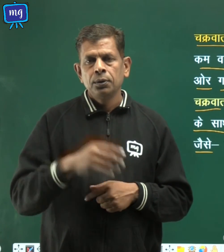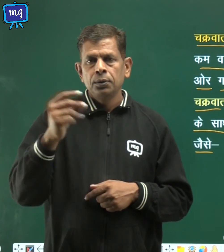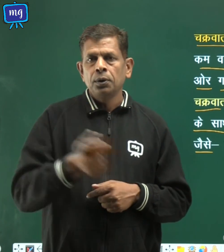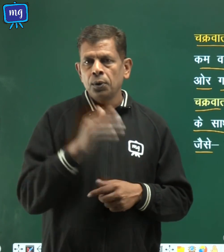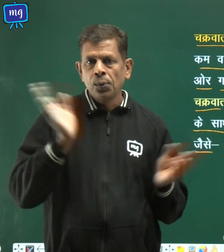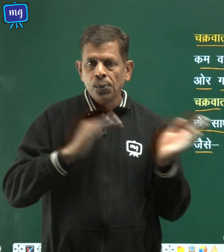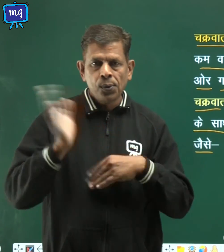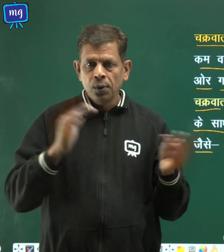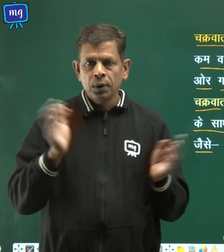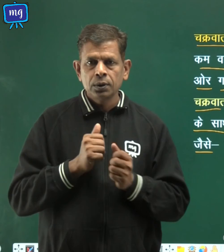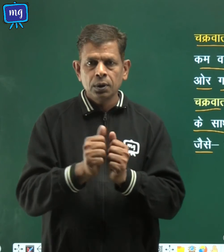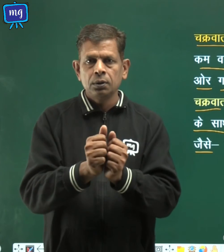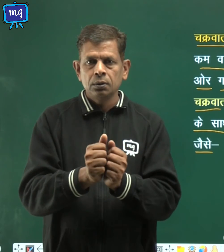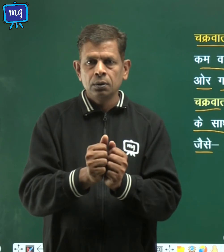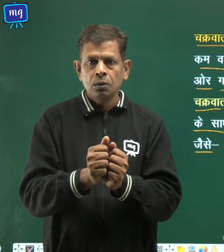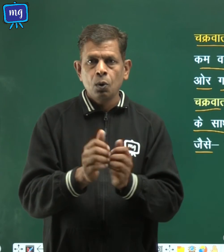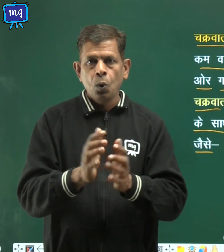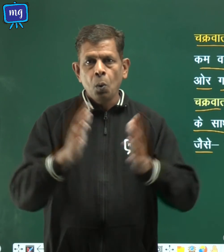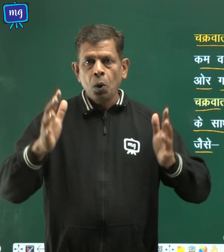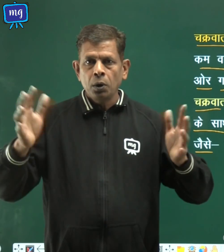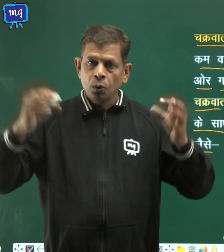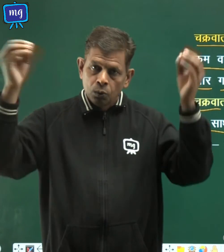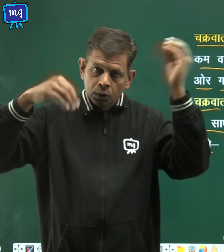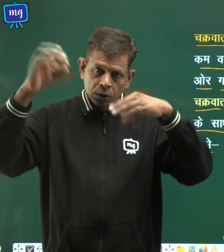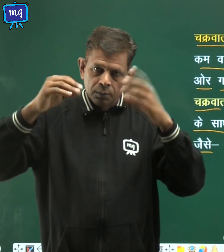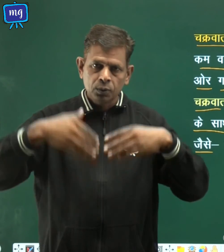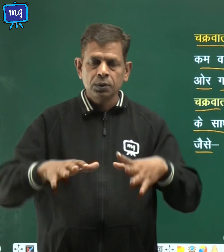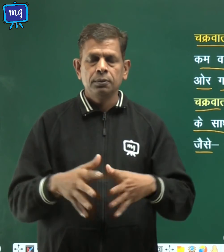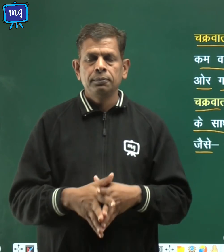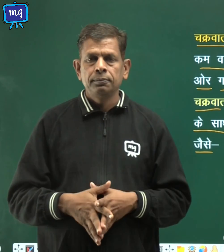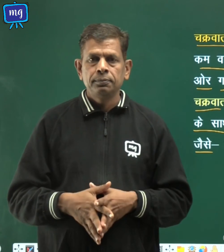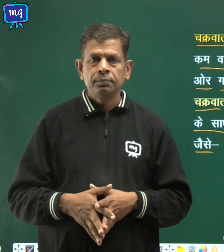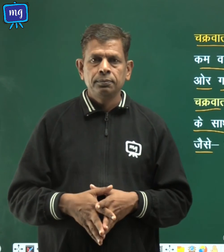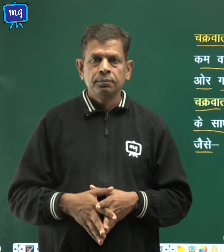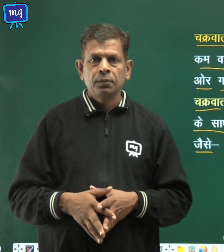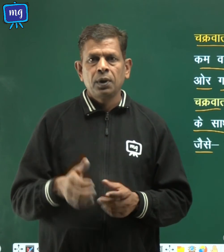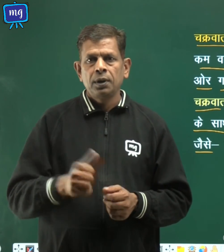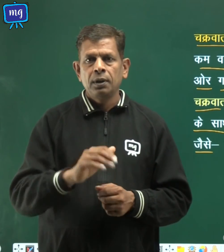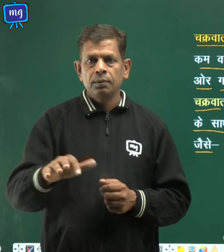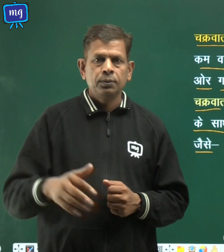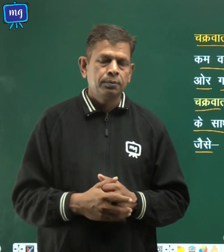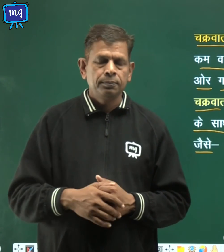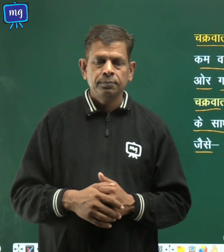हवाओं के साथ भारी वर्षा भी होती है। ठीक है बच्चों,